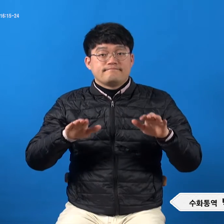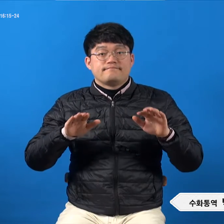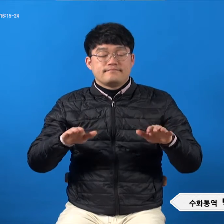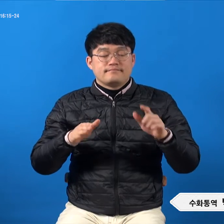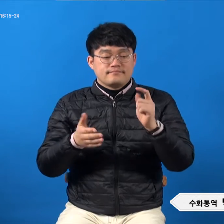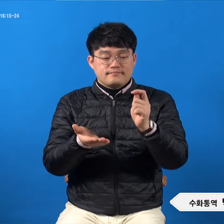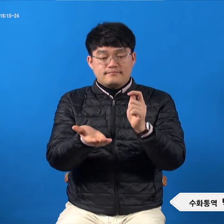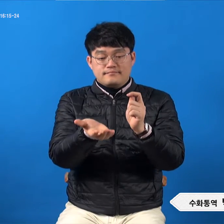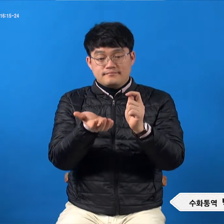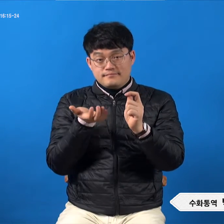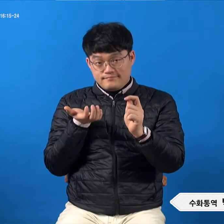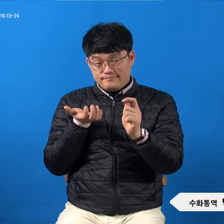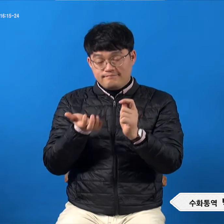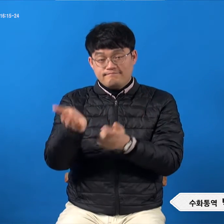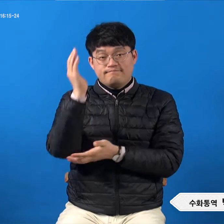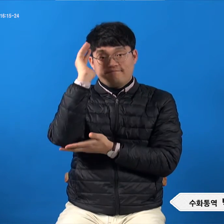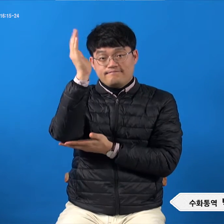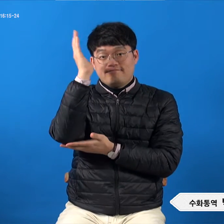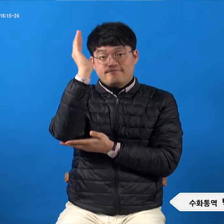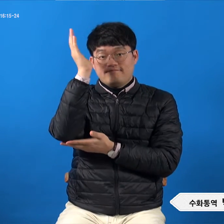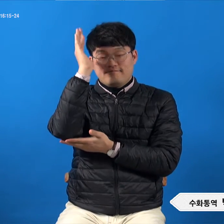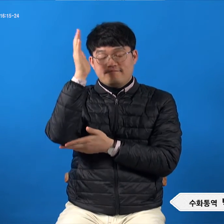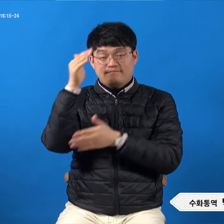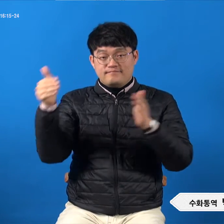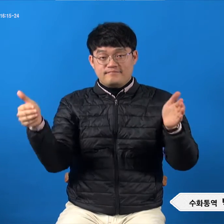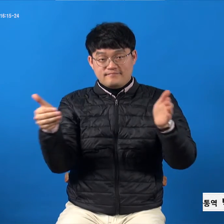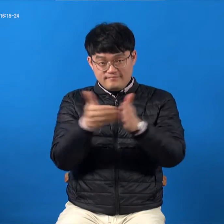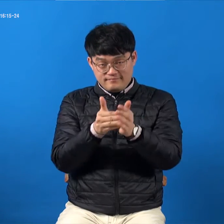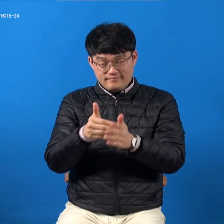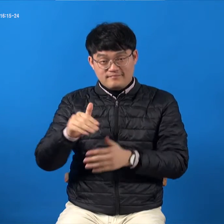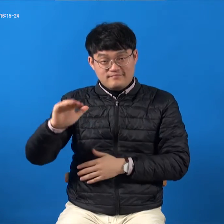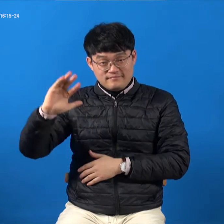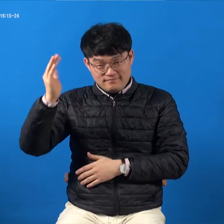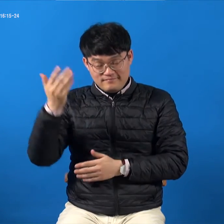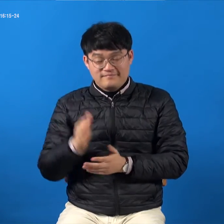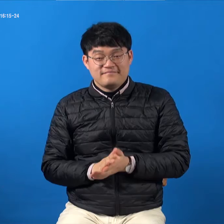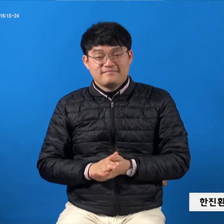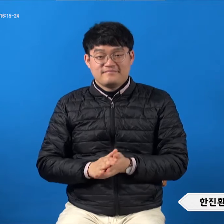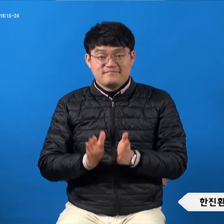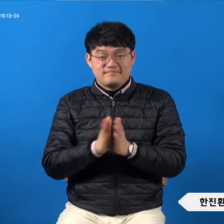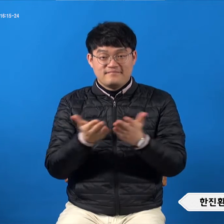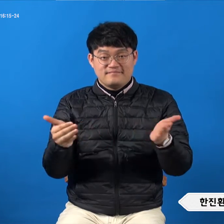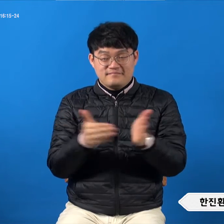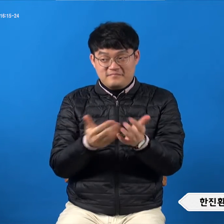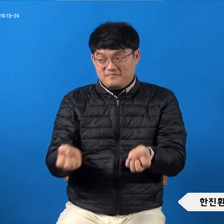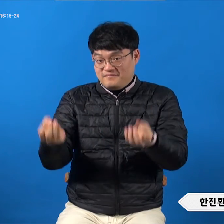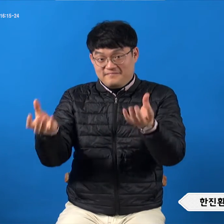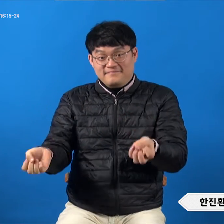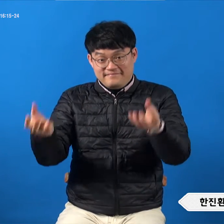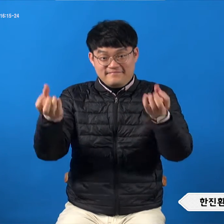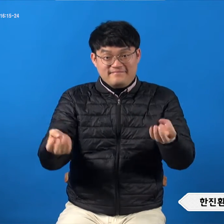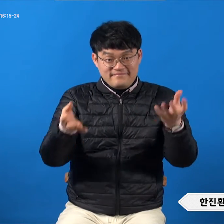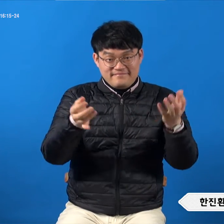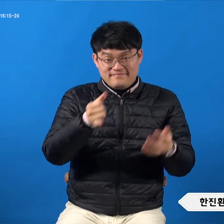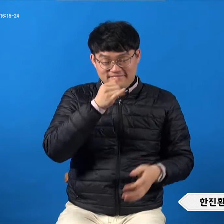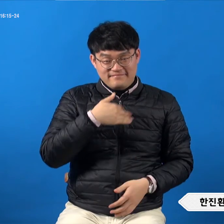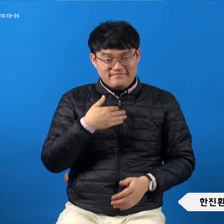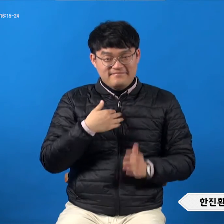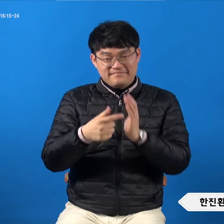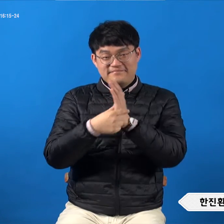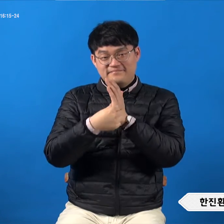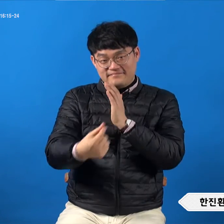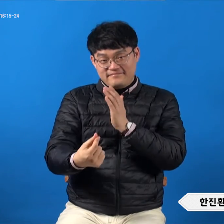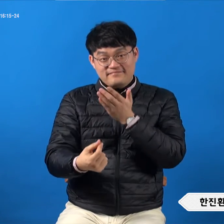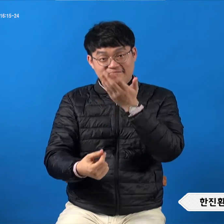오늘로서 고린도전서 강해를 끝마칩니다. 책거리를 해야 되겠죠. 제가 한턱